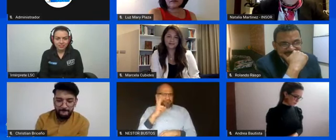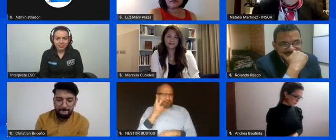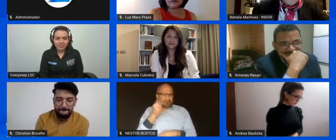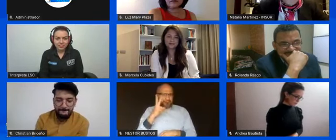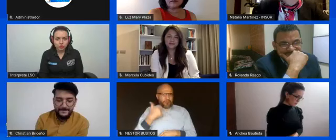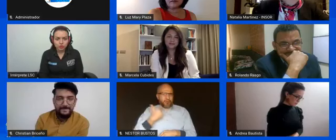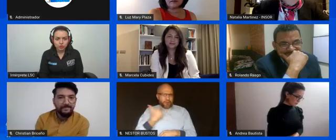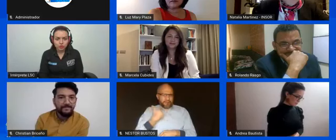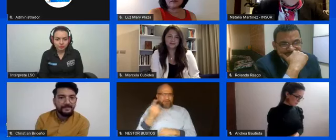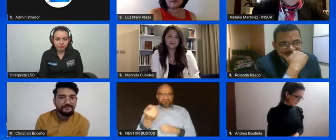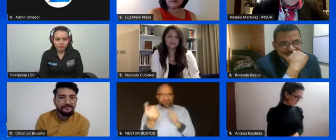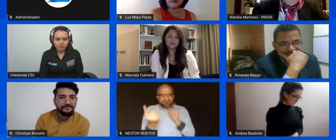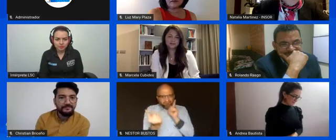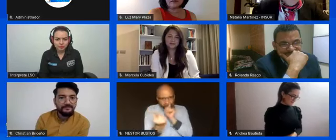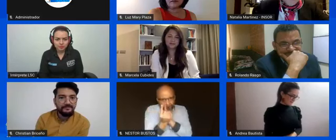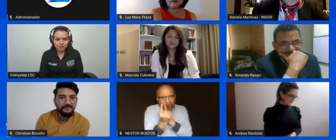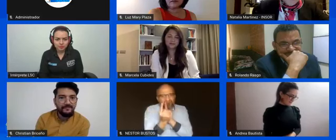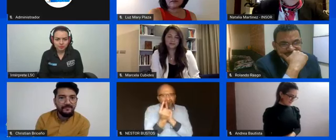Sí, yo